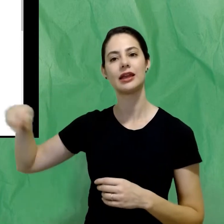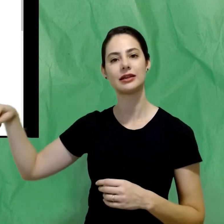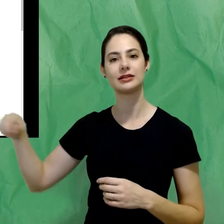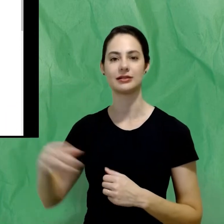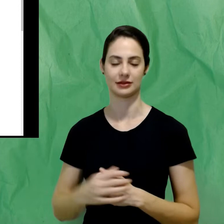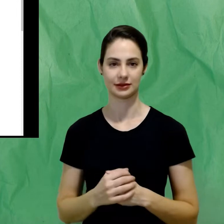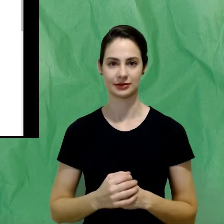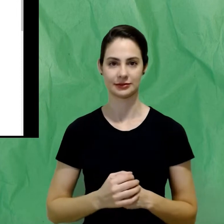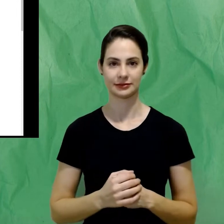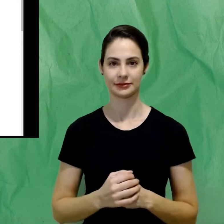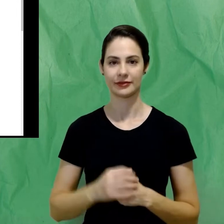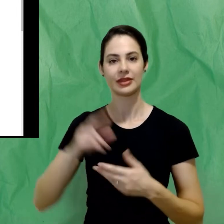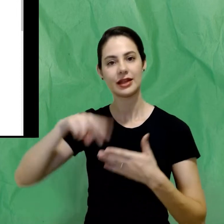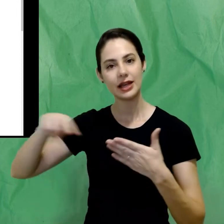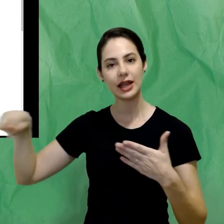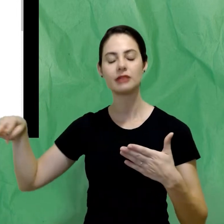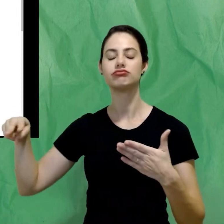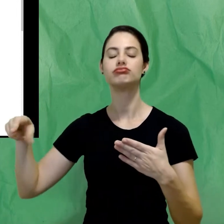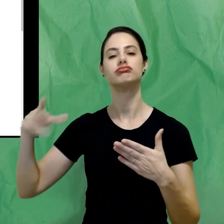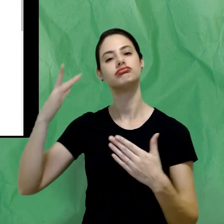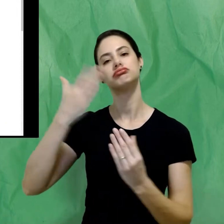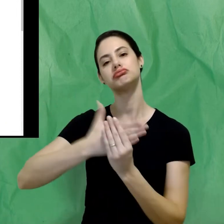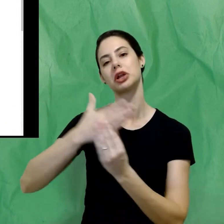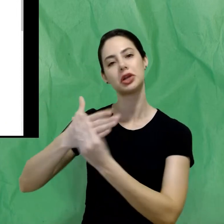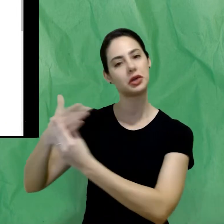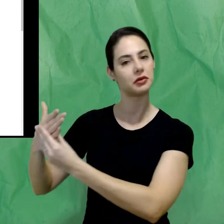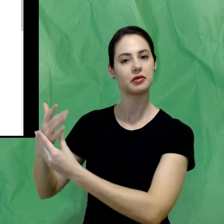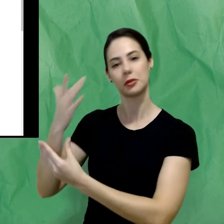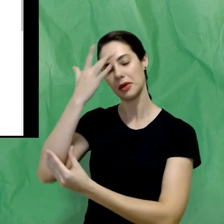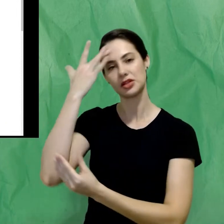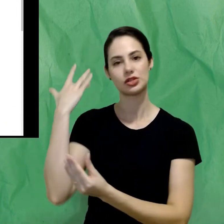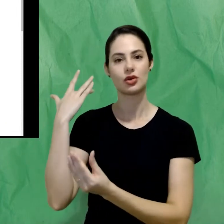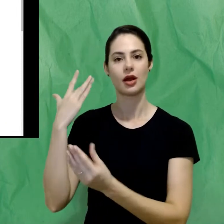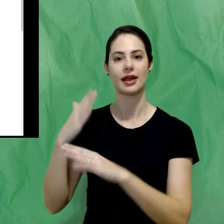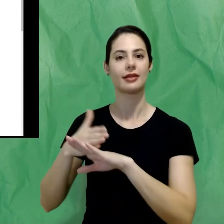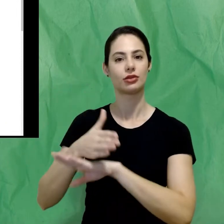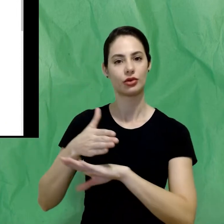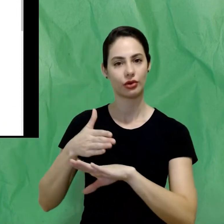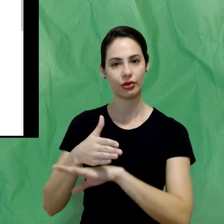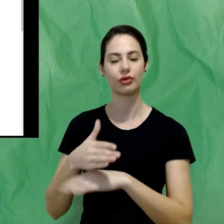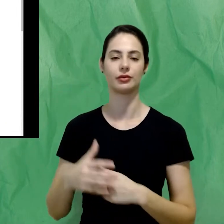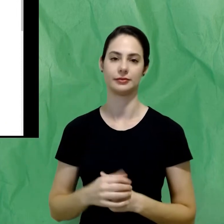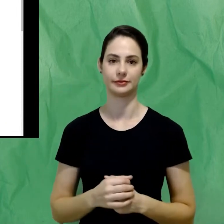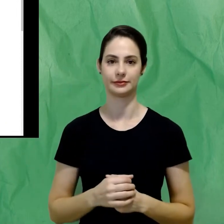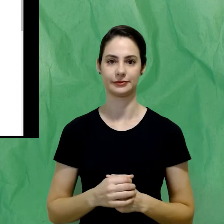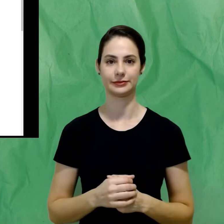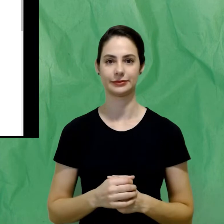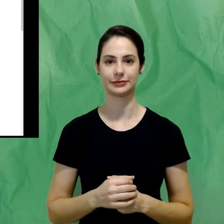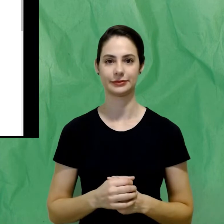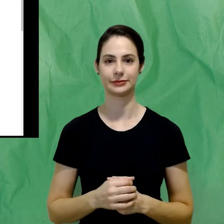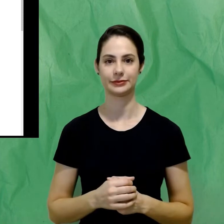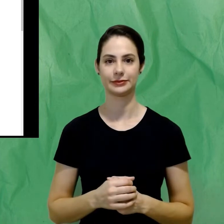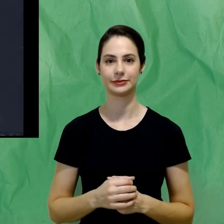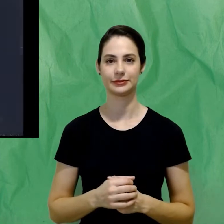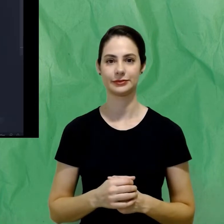serve para ler os arquivos que o usuário acabou de entrar aqui, no nosso caso, pelo input.